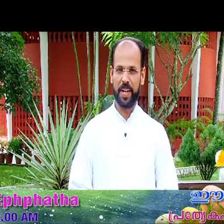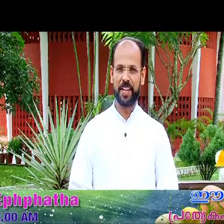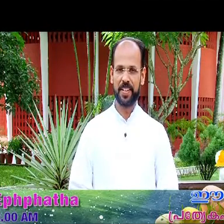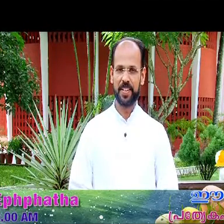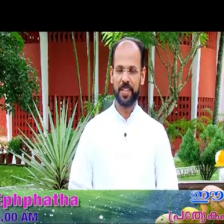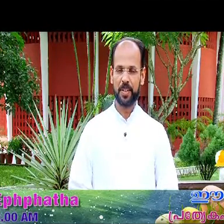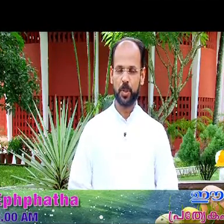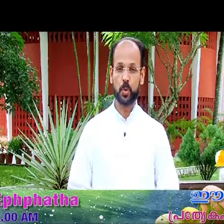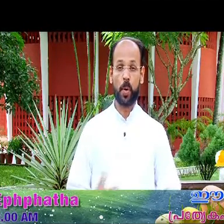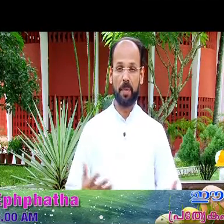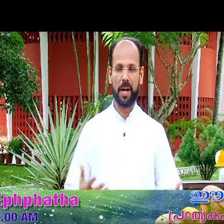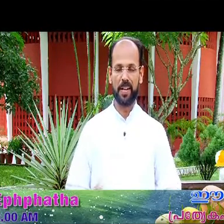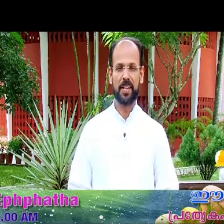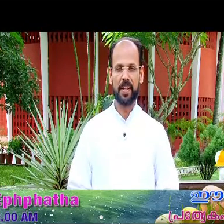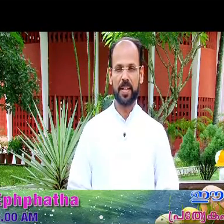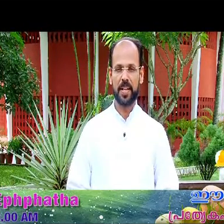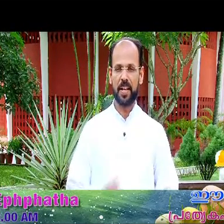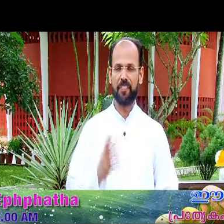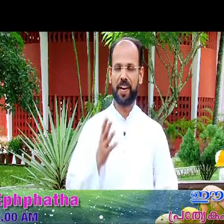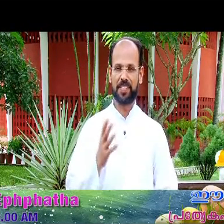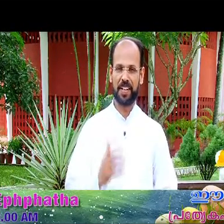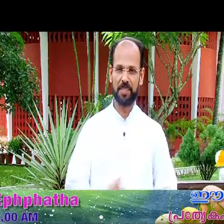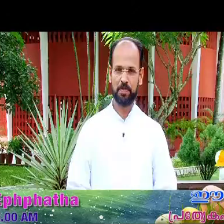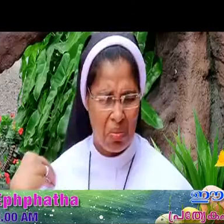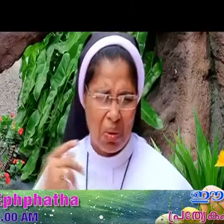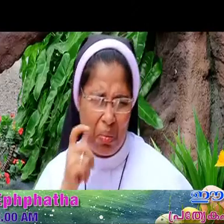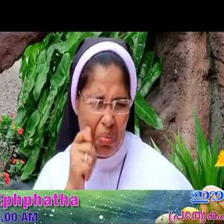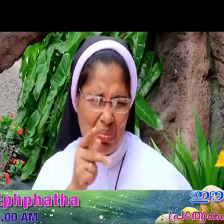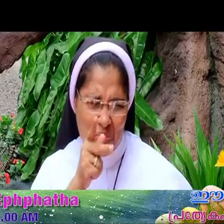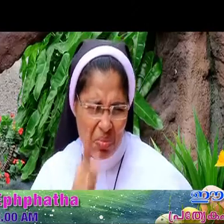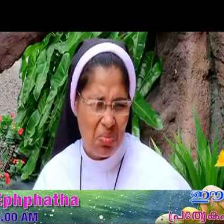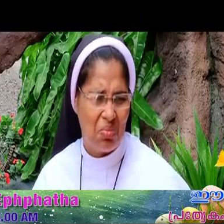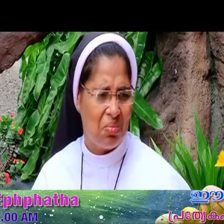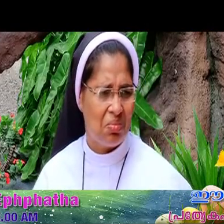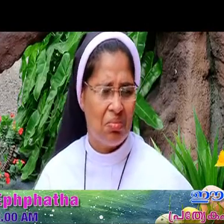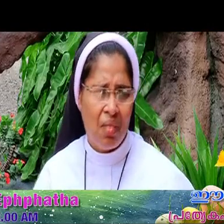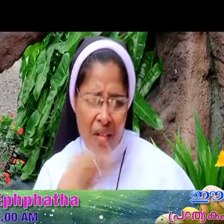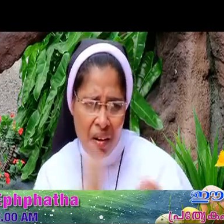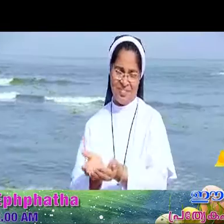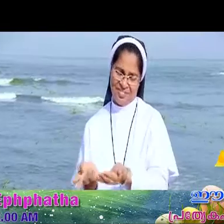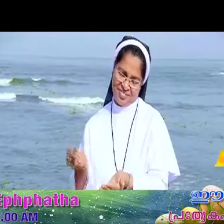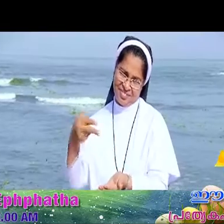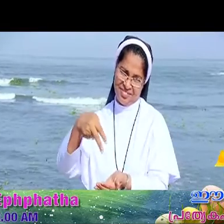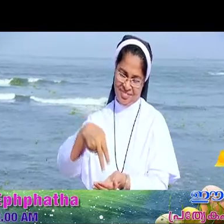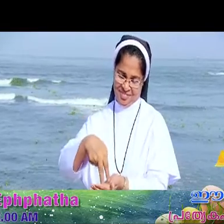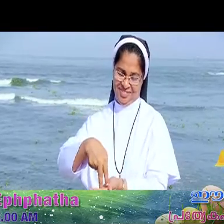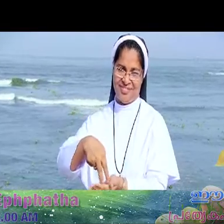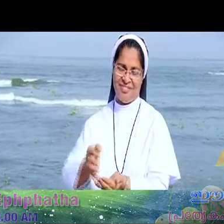ശ്രദ്ധയുടെ സ്വരമാണ് എഫ്പാത്ത. പാസ്റ്ററൽ ഓറിയന്റേഷൻ സെന്ററും ഗുഡ്നസ് ടിവിയും